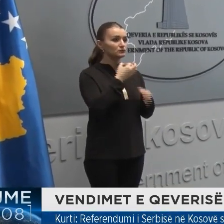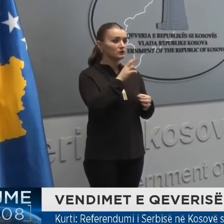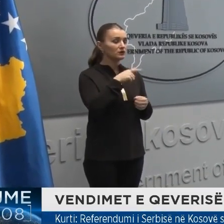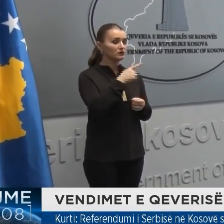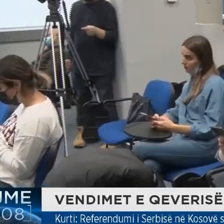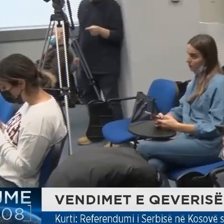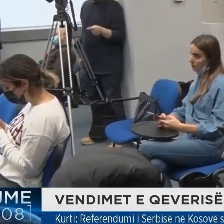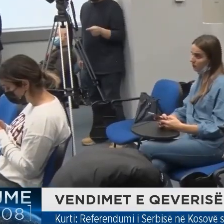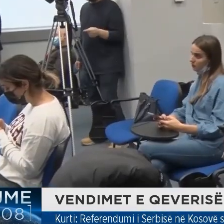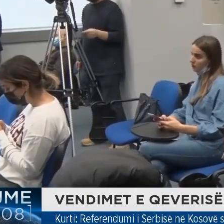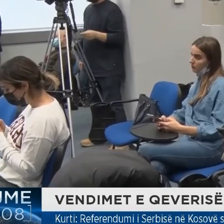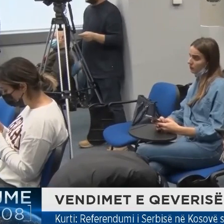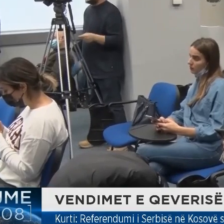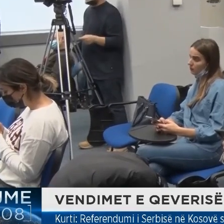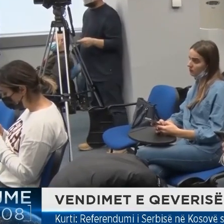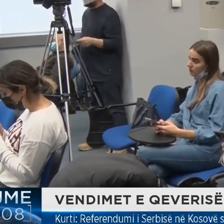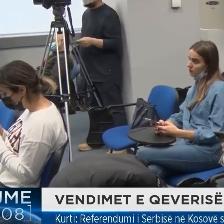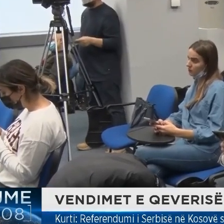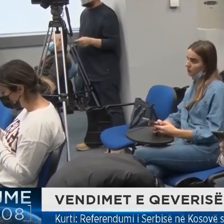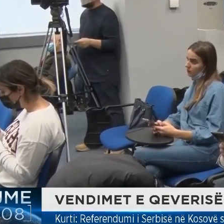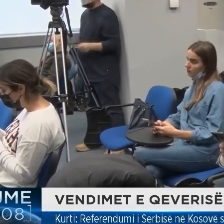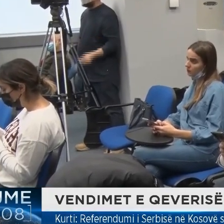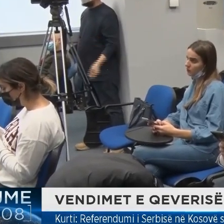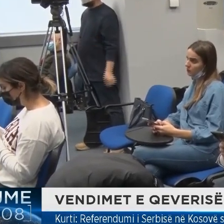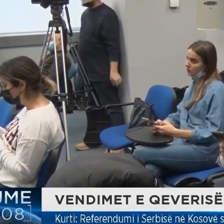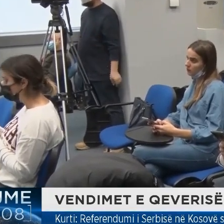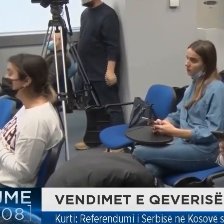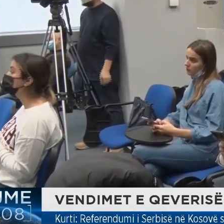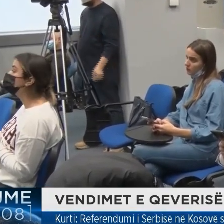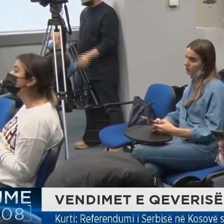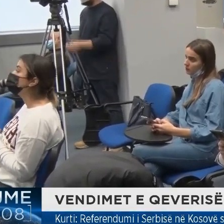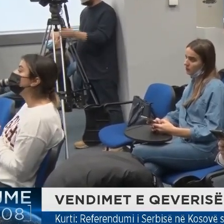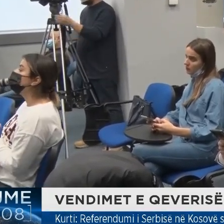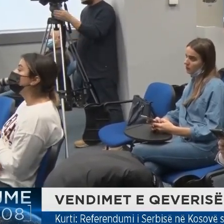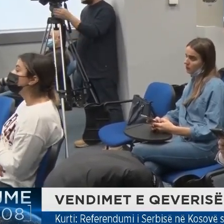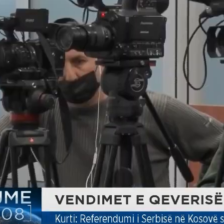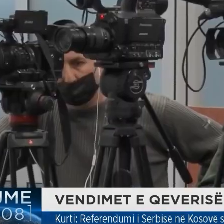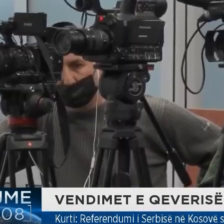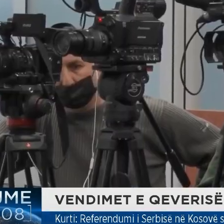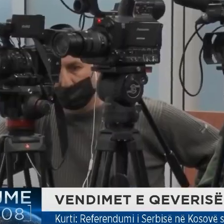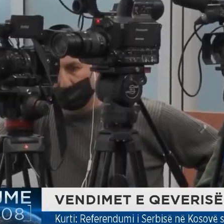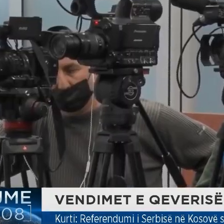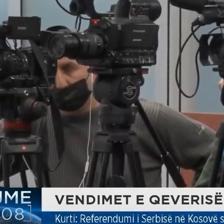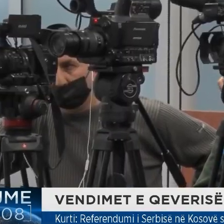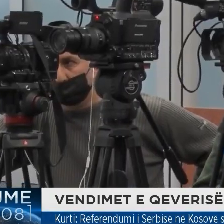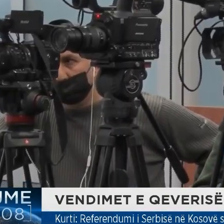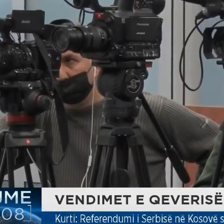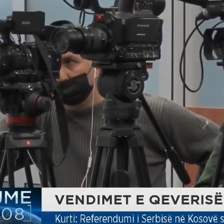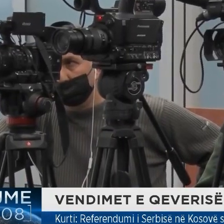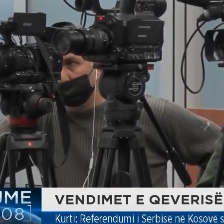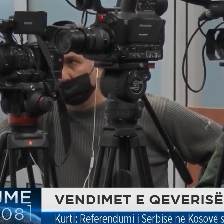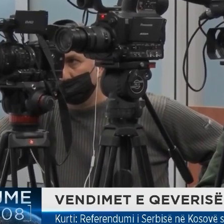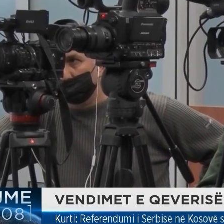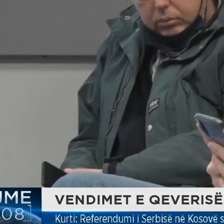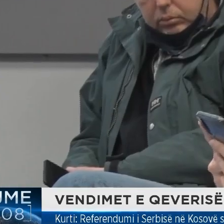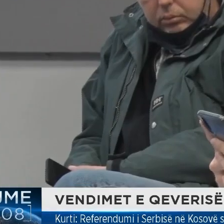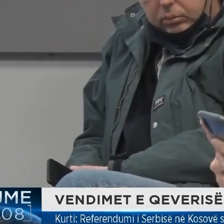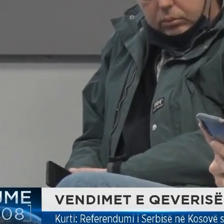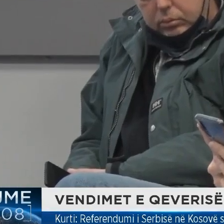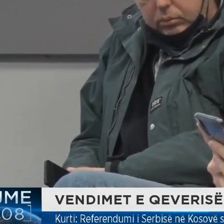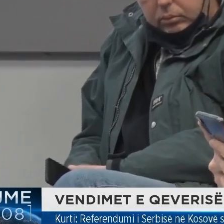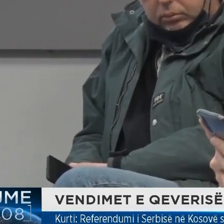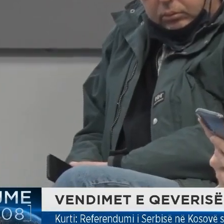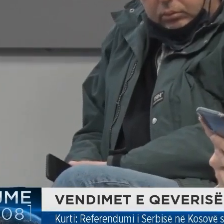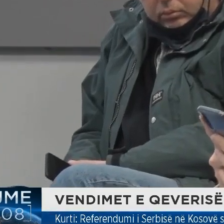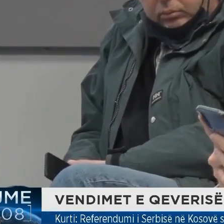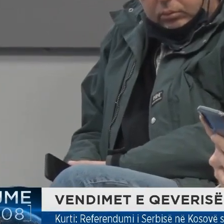në SBA dhe se pritet të zhvillohet në fillim të vitit të ardhshëm. Kërkesave të kreut të LDK-s për zgjedhjet e parakoshme në pranverë, kryeministri